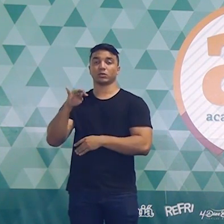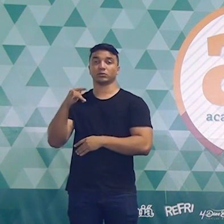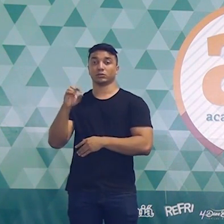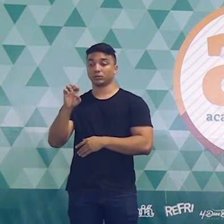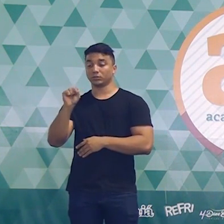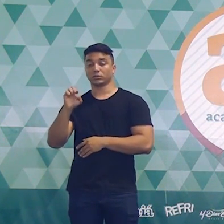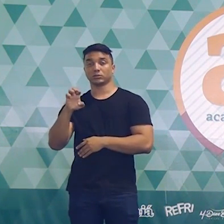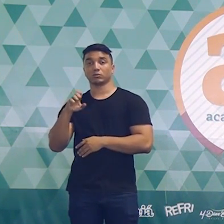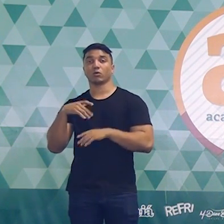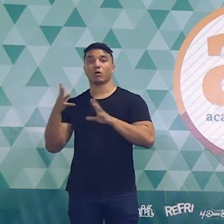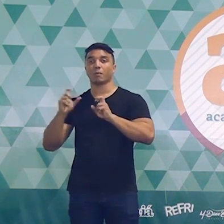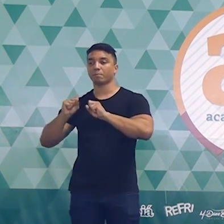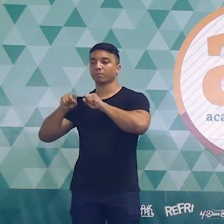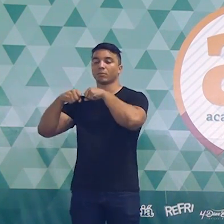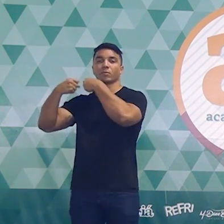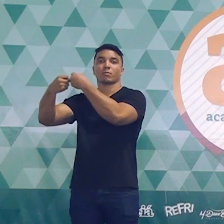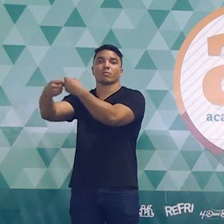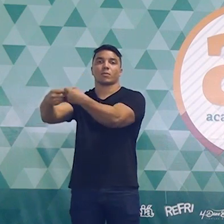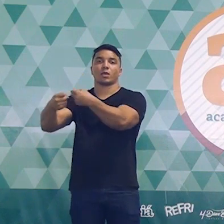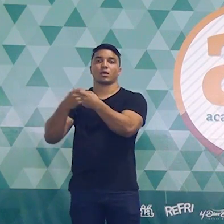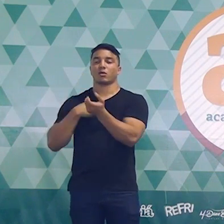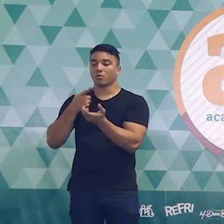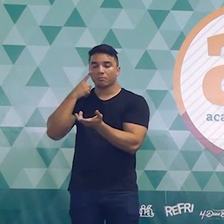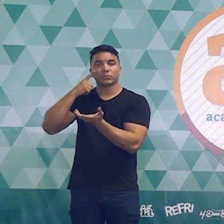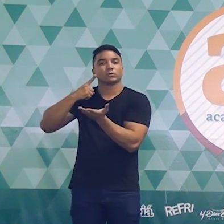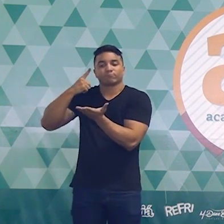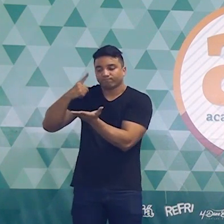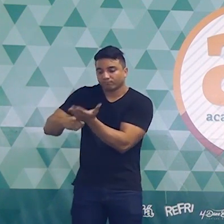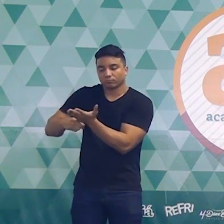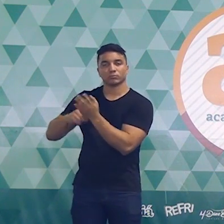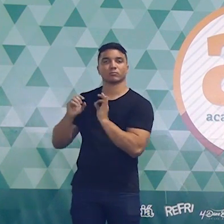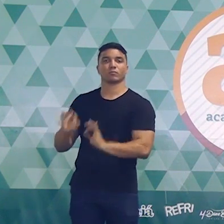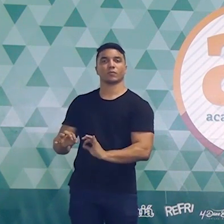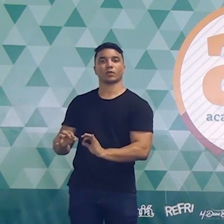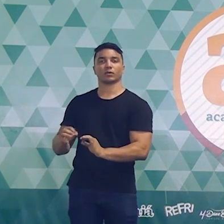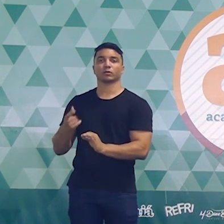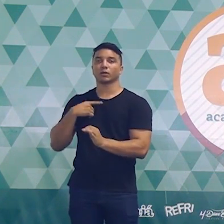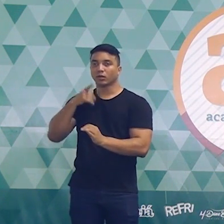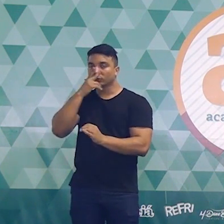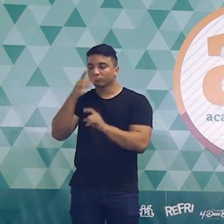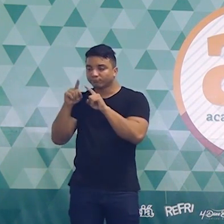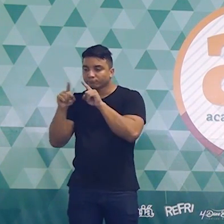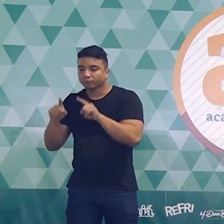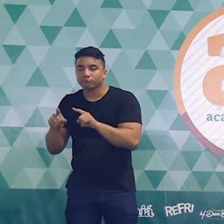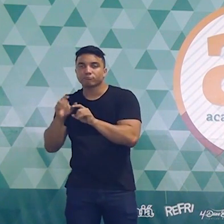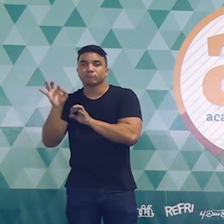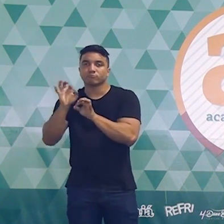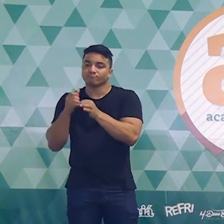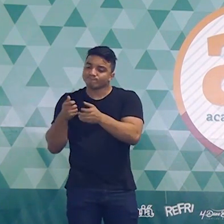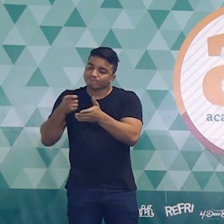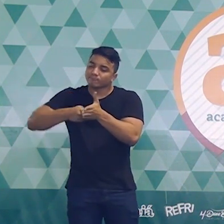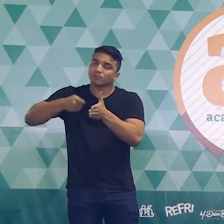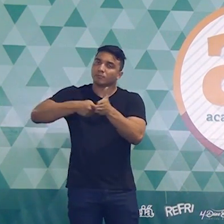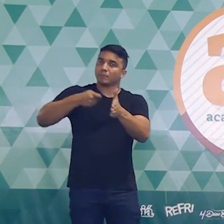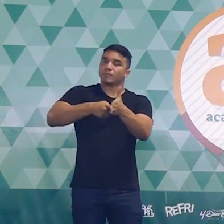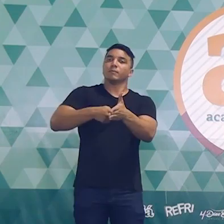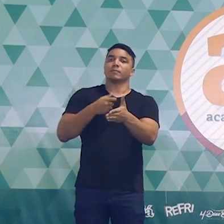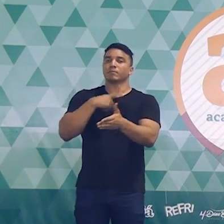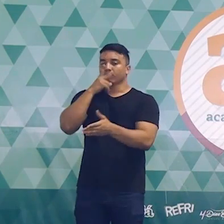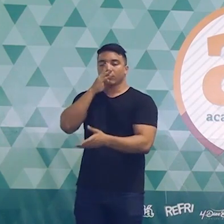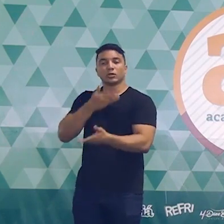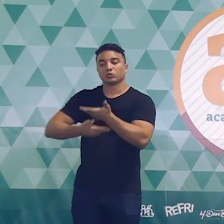maior empenho, pedir maior comprometimento, pedir uma atuação mais engajada, uma atuação